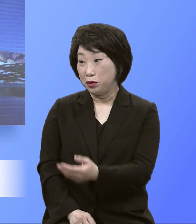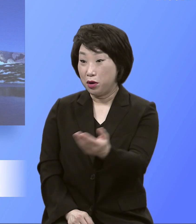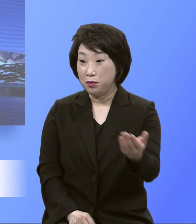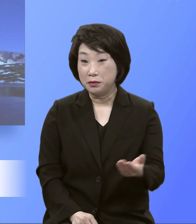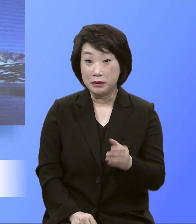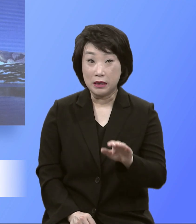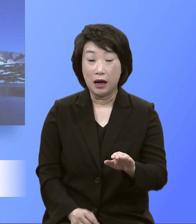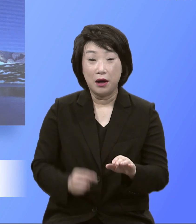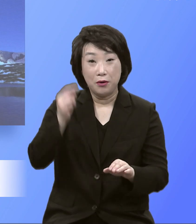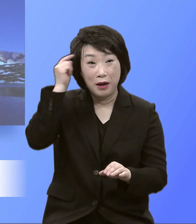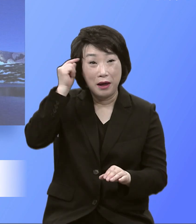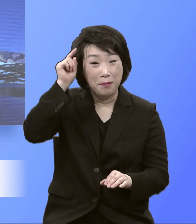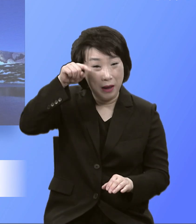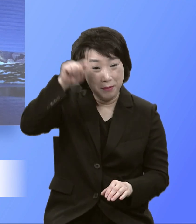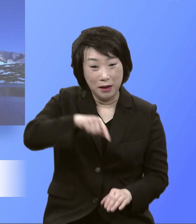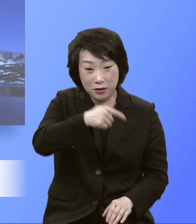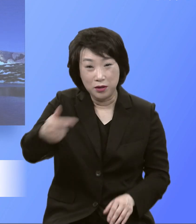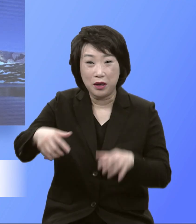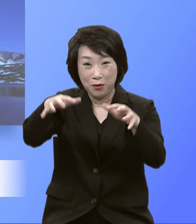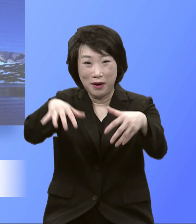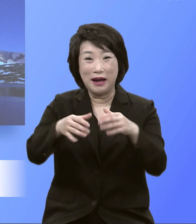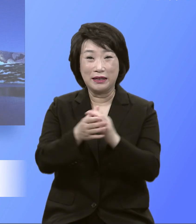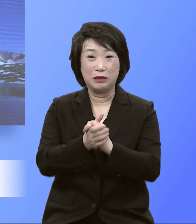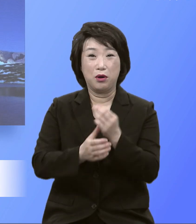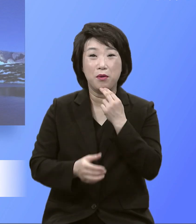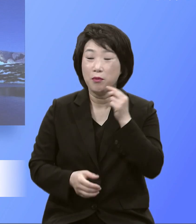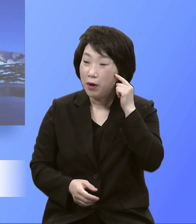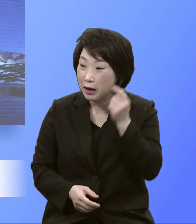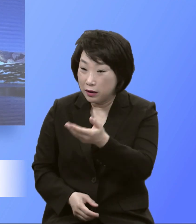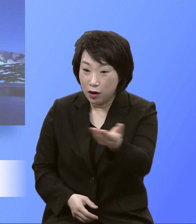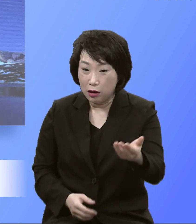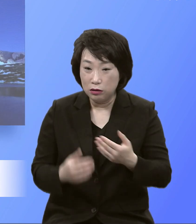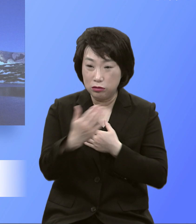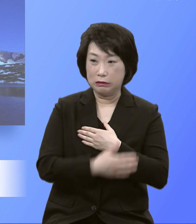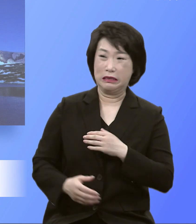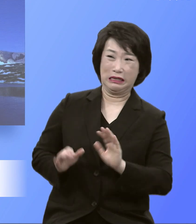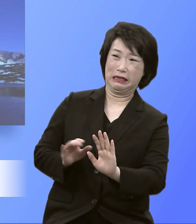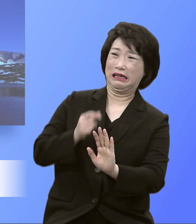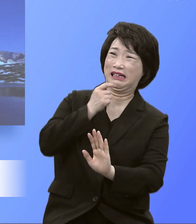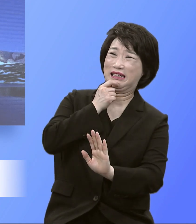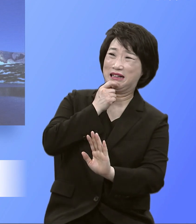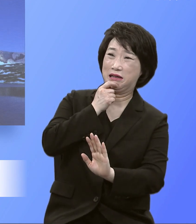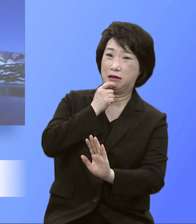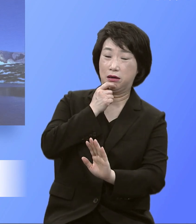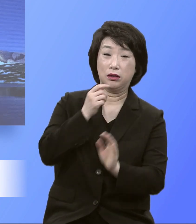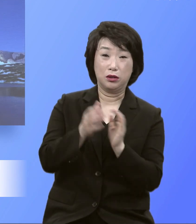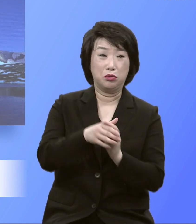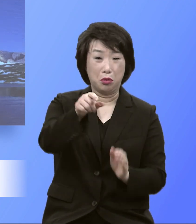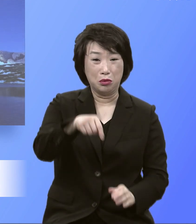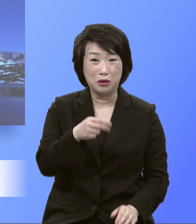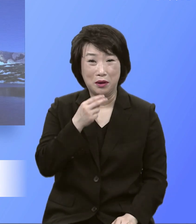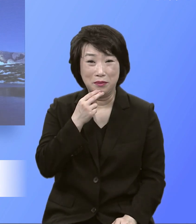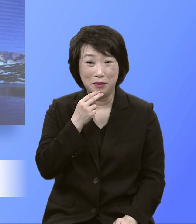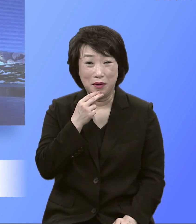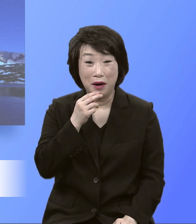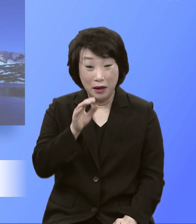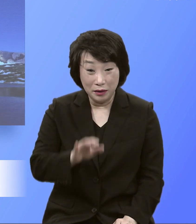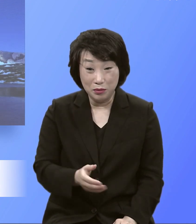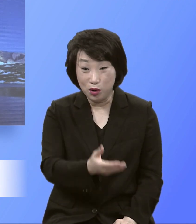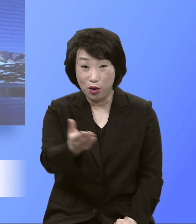여러분들이 왜 저녁마다 기도 못합니까? 육신이 하지 말자니까 못하는 거예요.